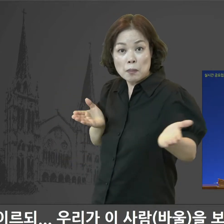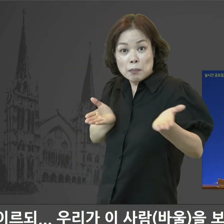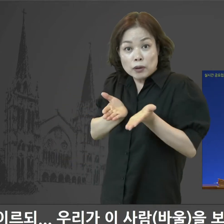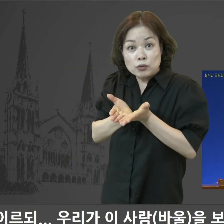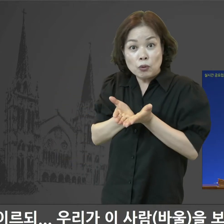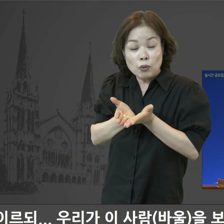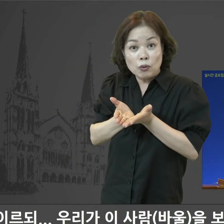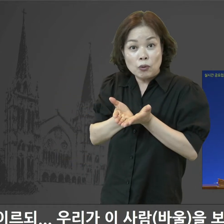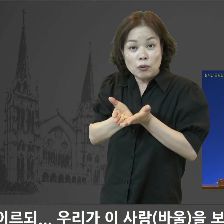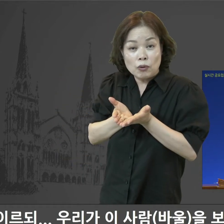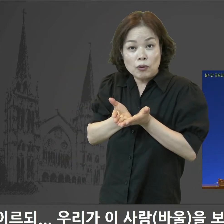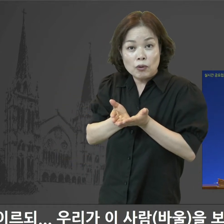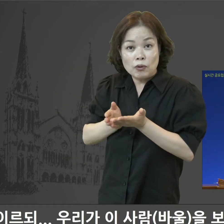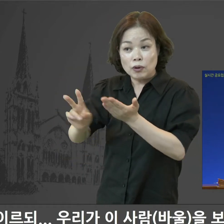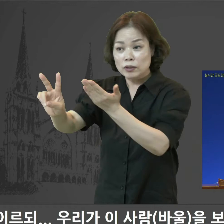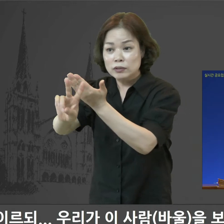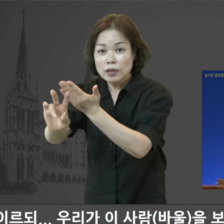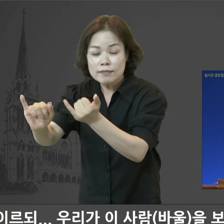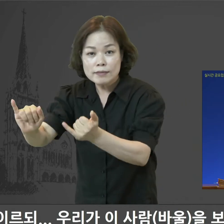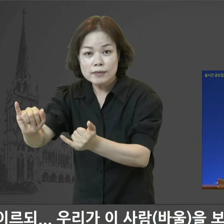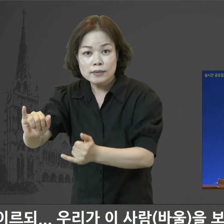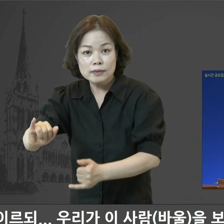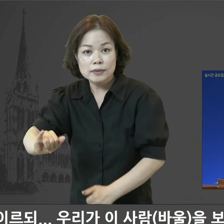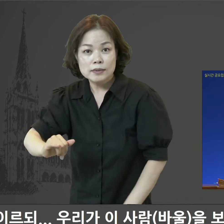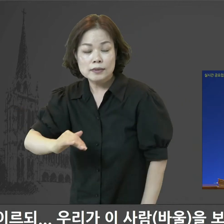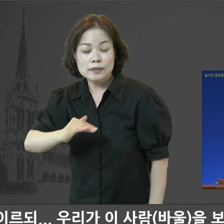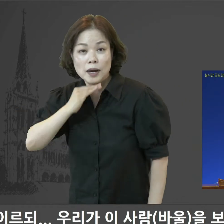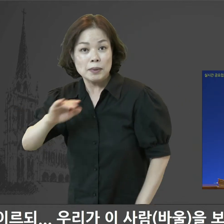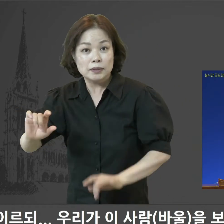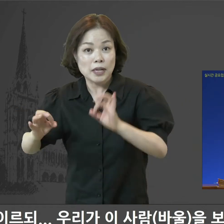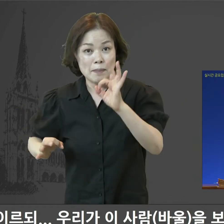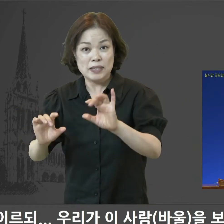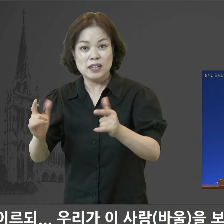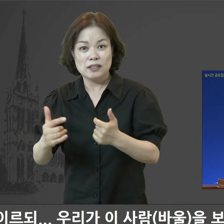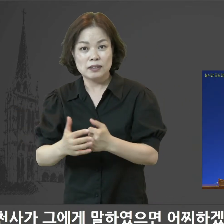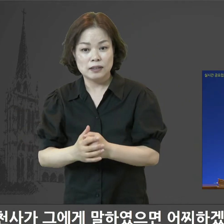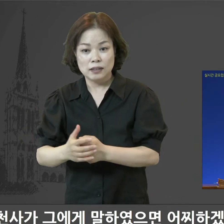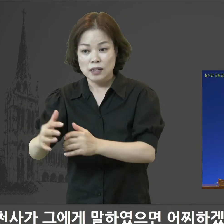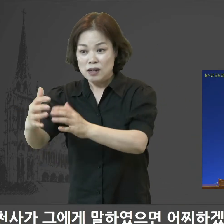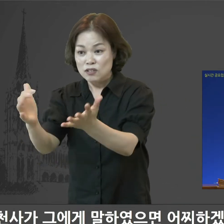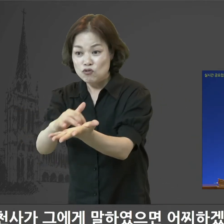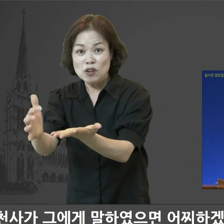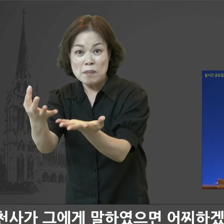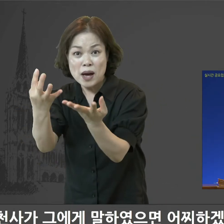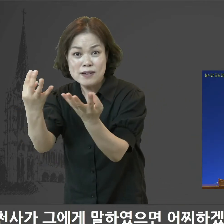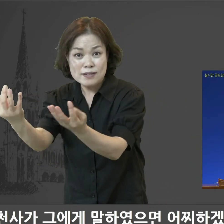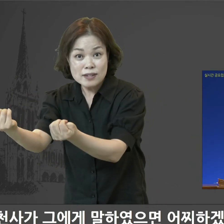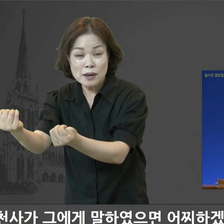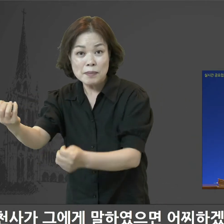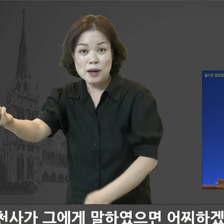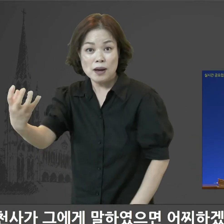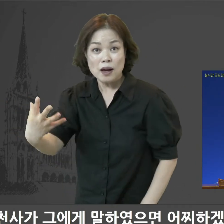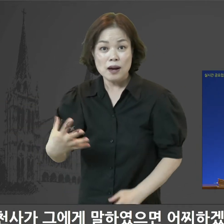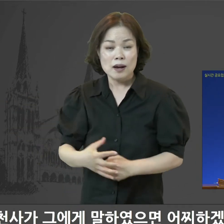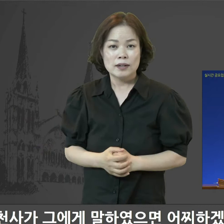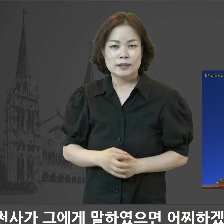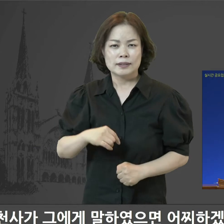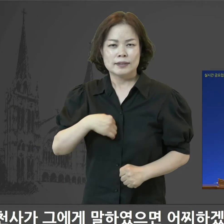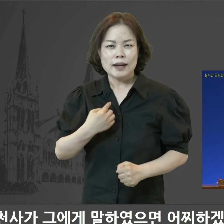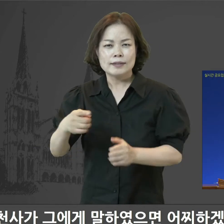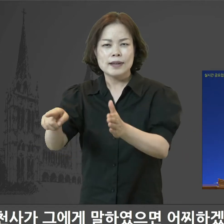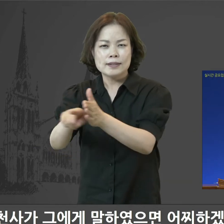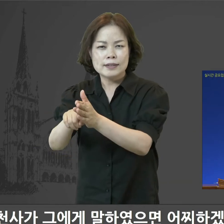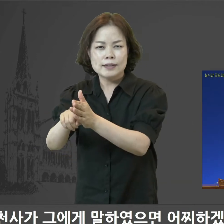벌어졌습니다. 그러니까 사두개파도 가만히 안 있었겠죠. 자기네들이 다수니까 가만히 안 있었겠죠. 그리고 자기네